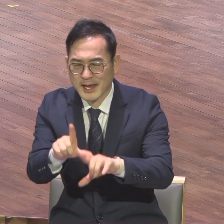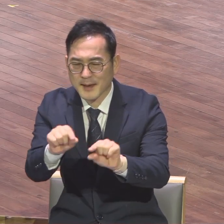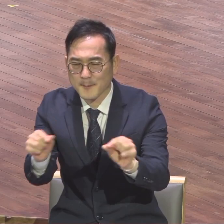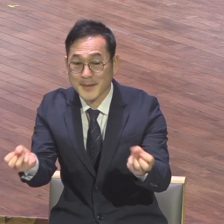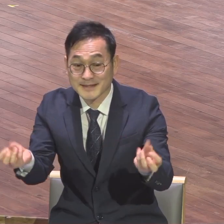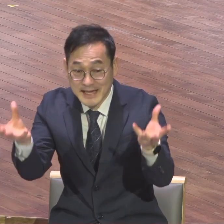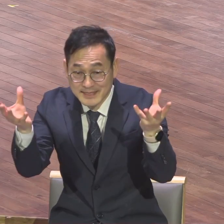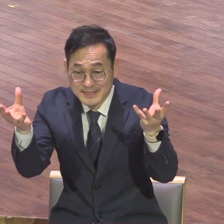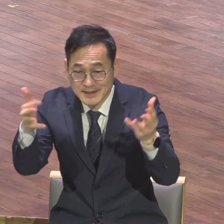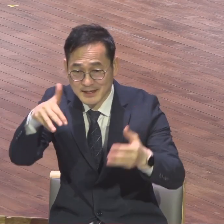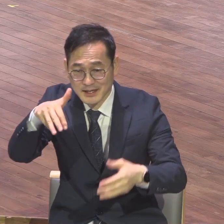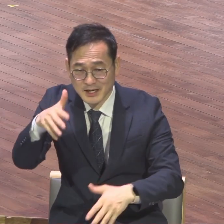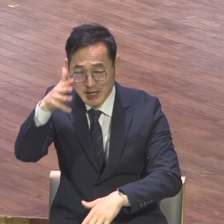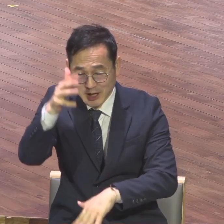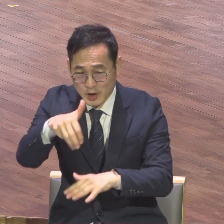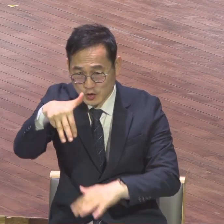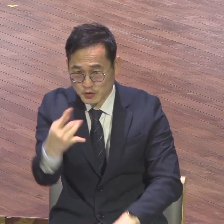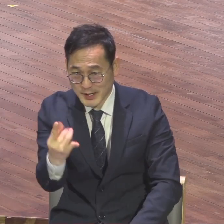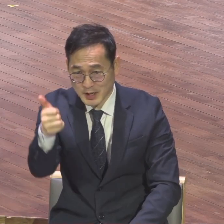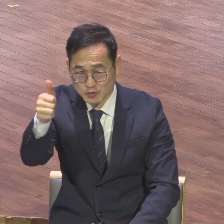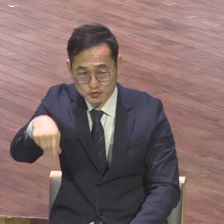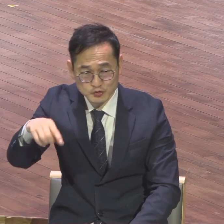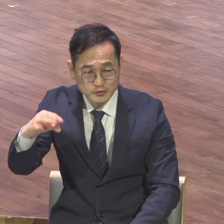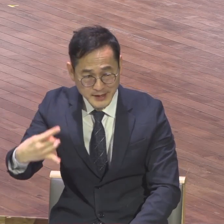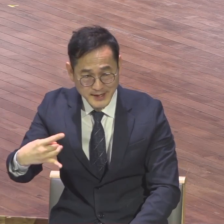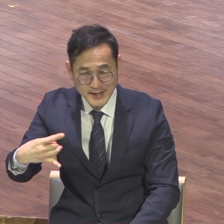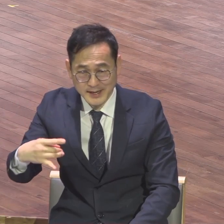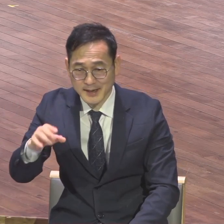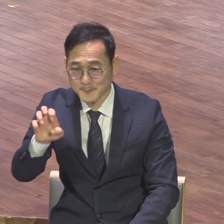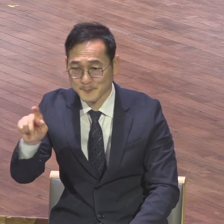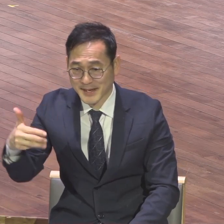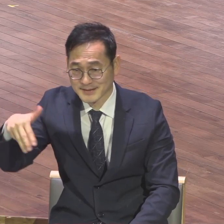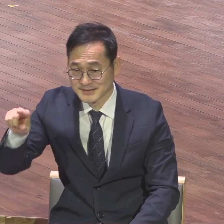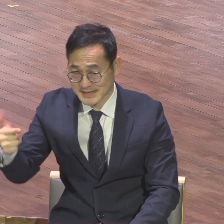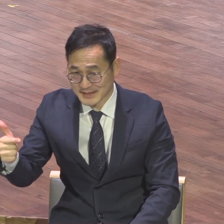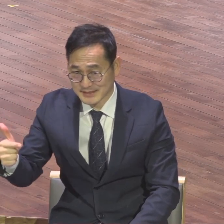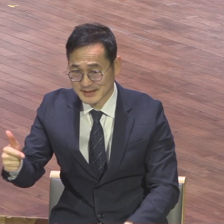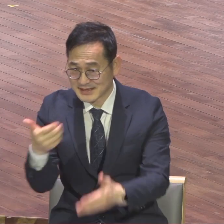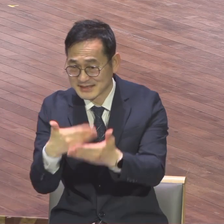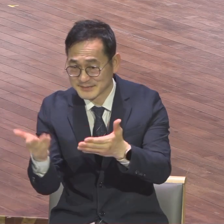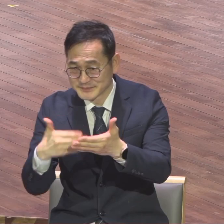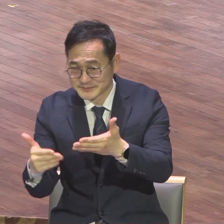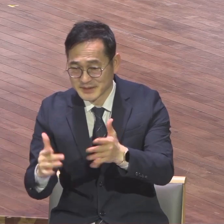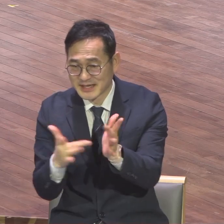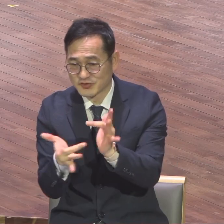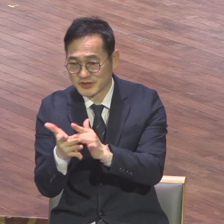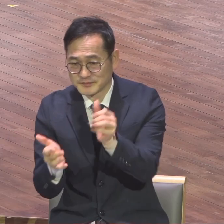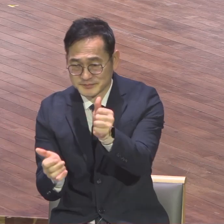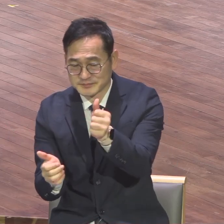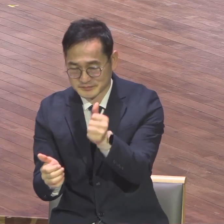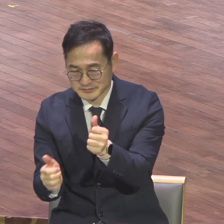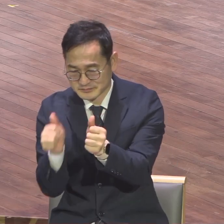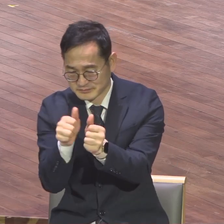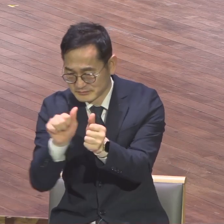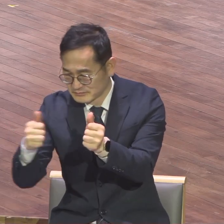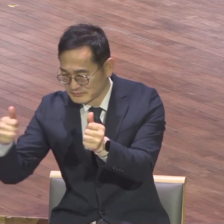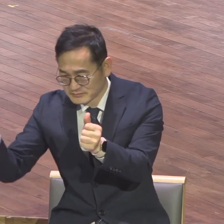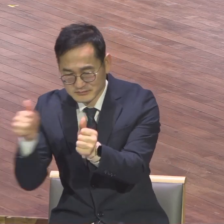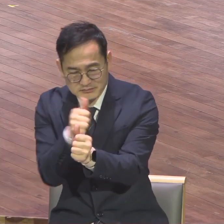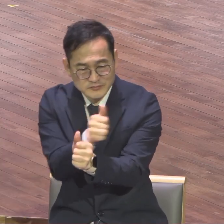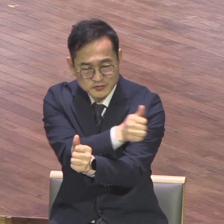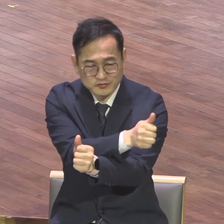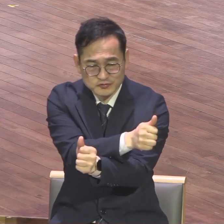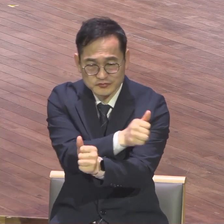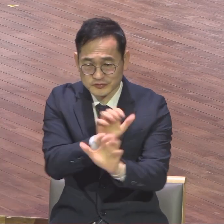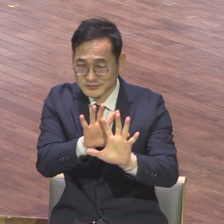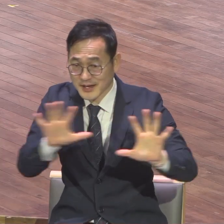만찬. 여러분들도 잘 아실 거예요. 레오나르도 다빈치가 그린 최후의 만찬의 벽화. 이 벽화를